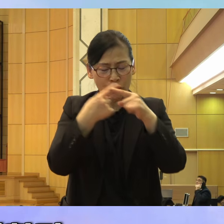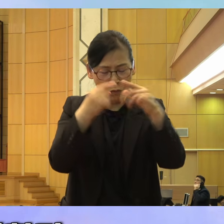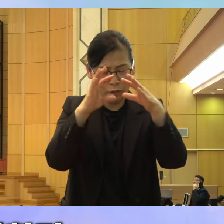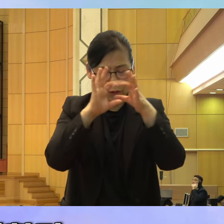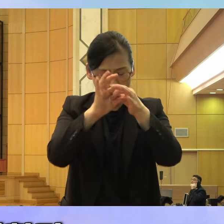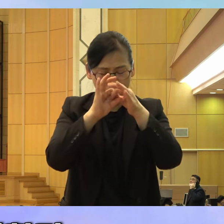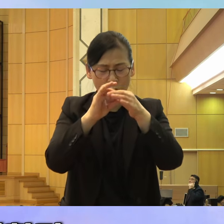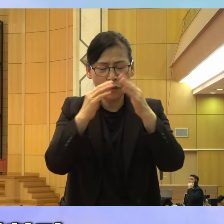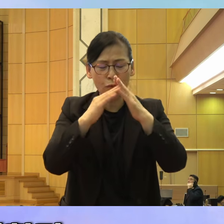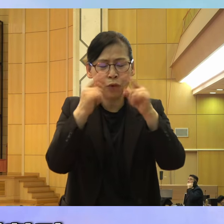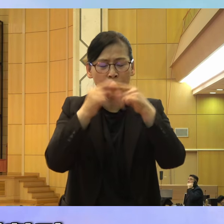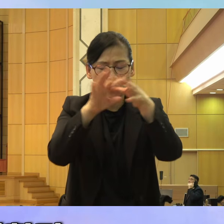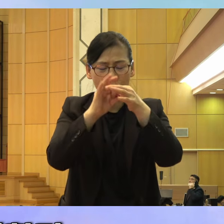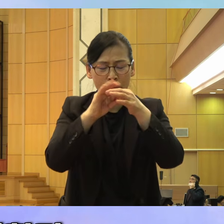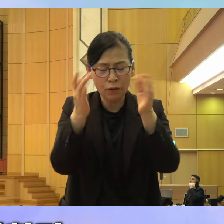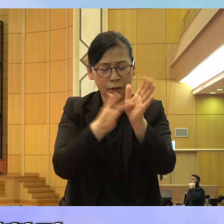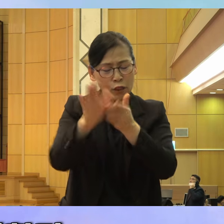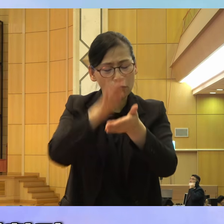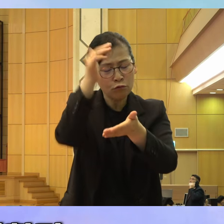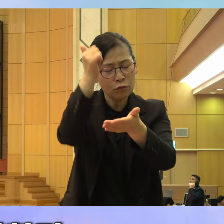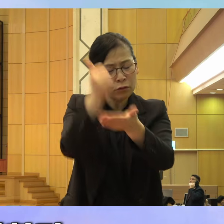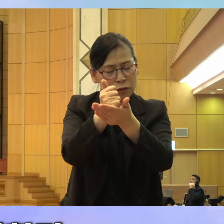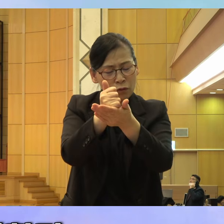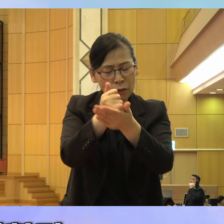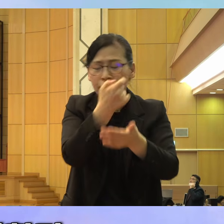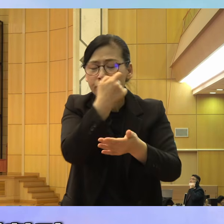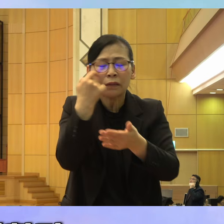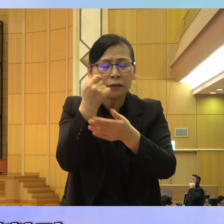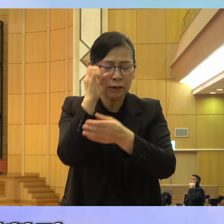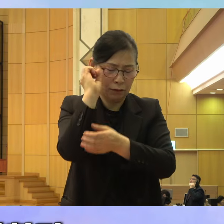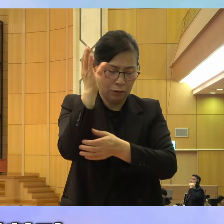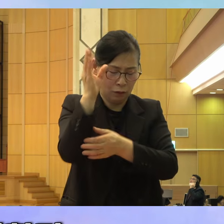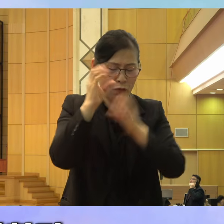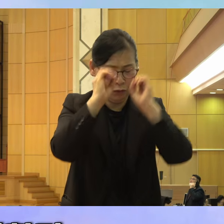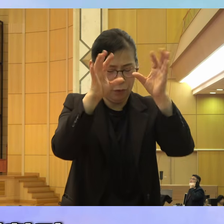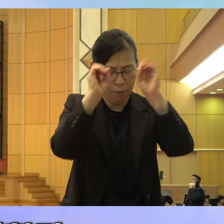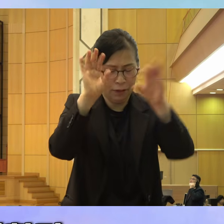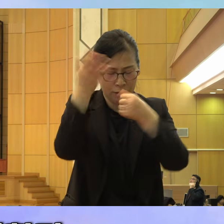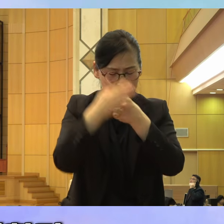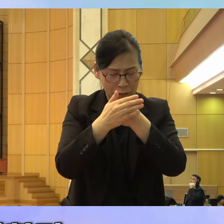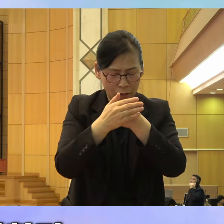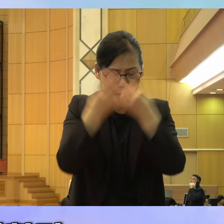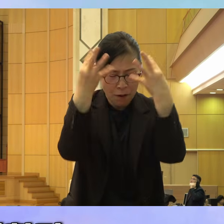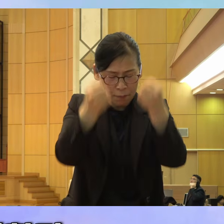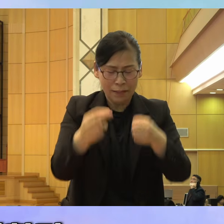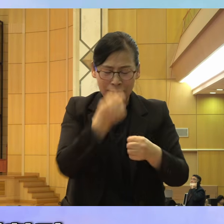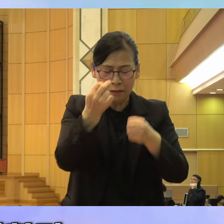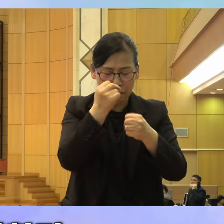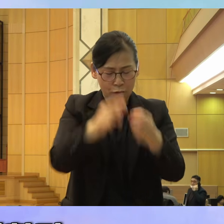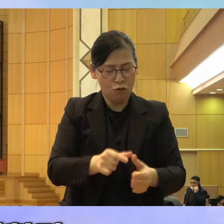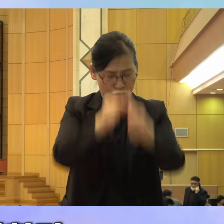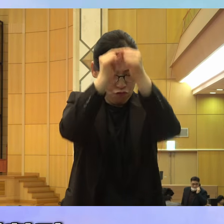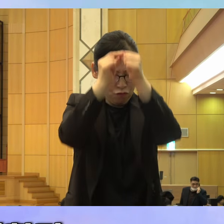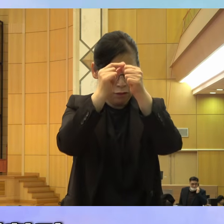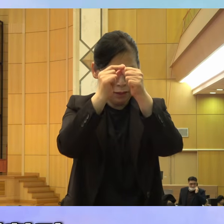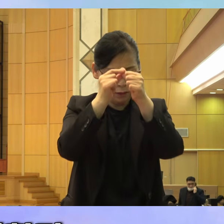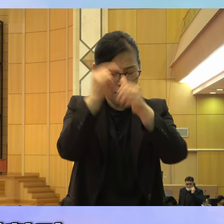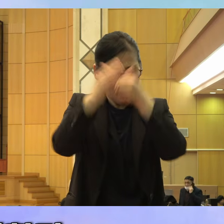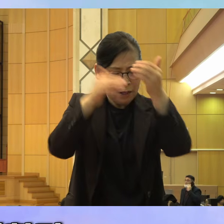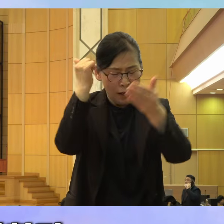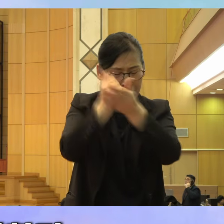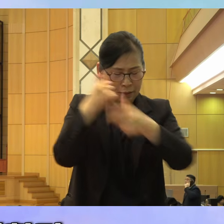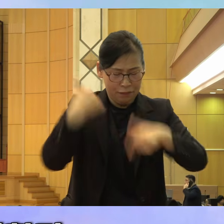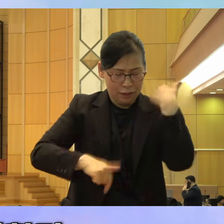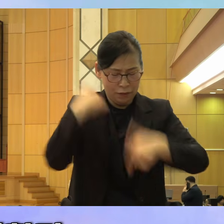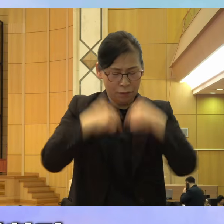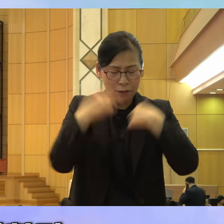통해서 예수 그리스도가 증거되고 전파되어서 많은 생명을 구원하는 하나님이